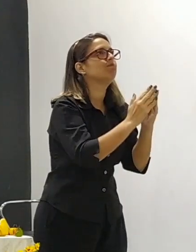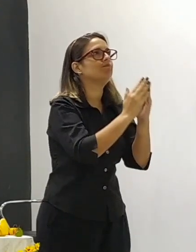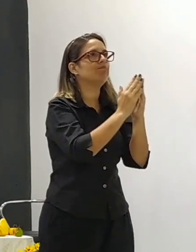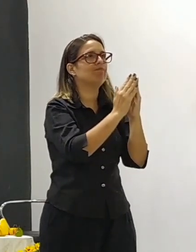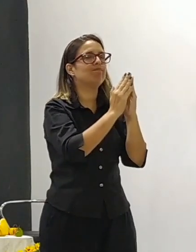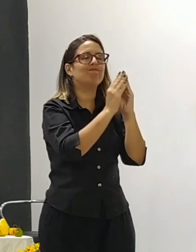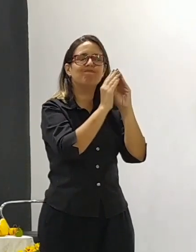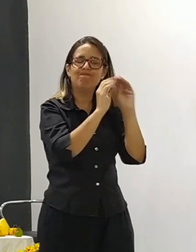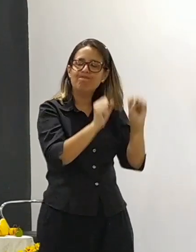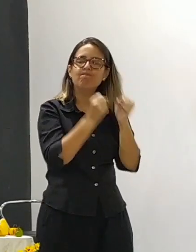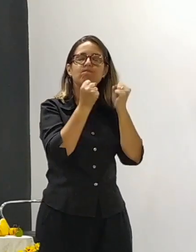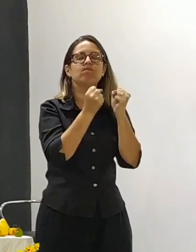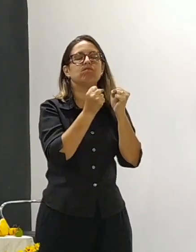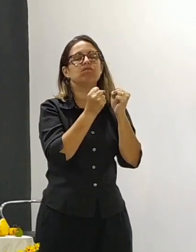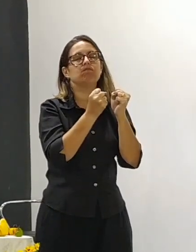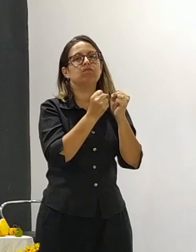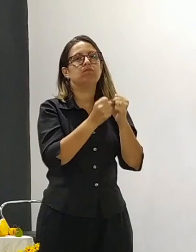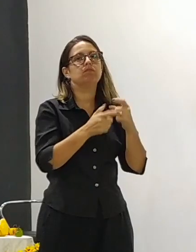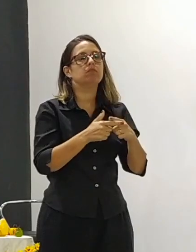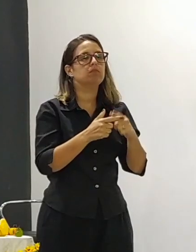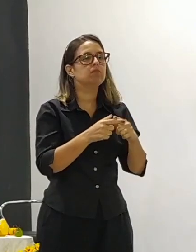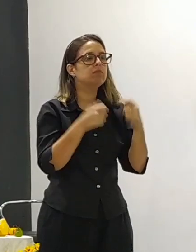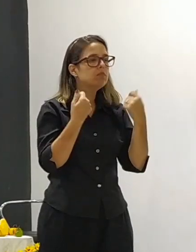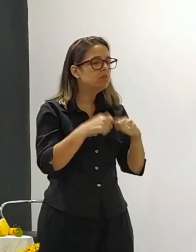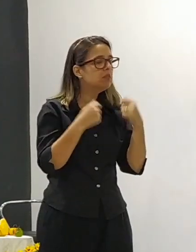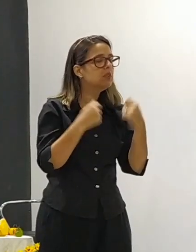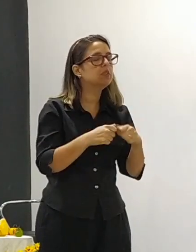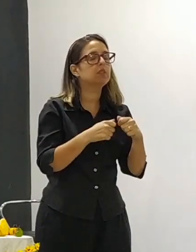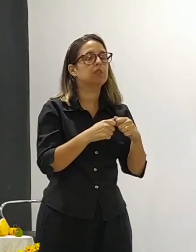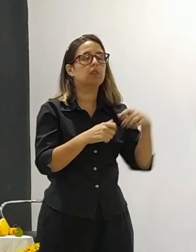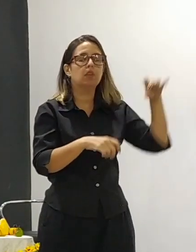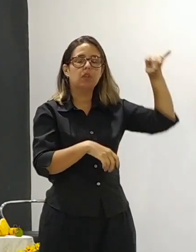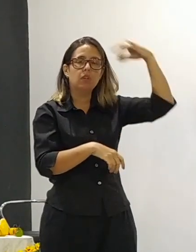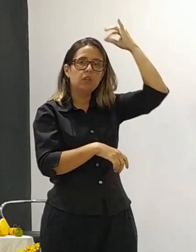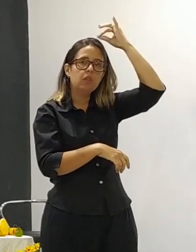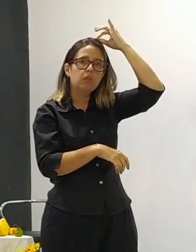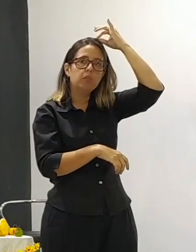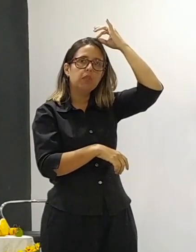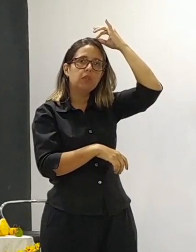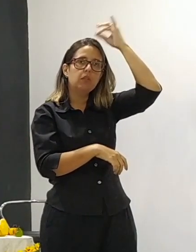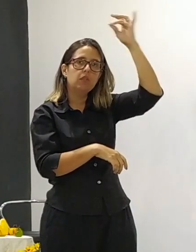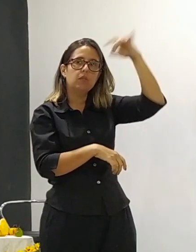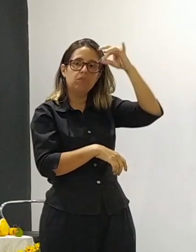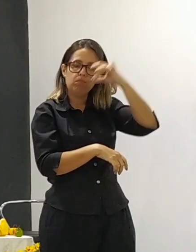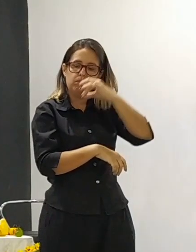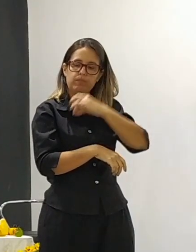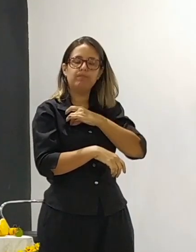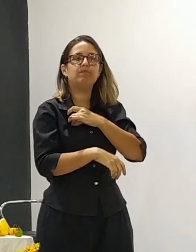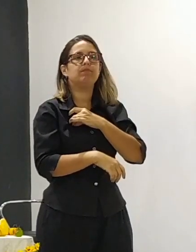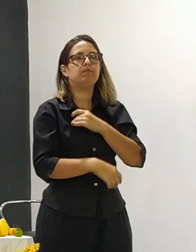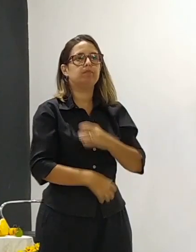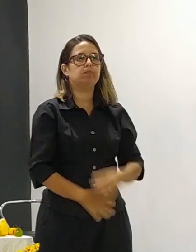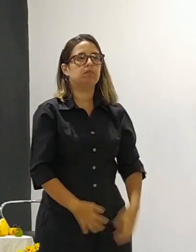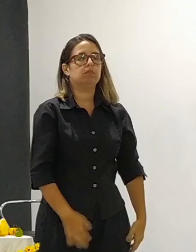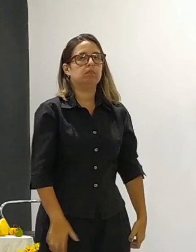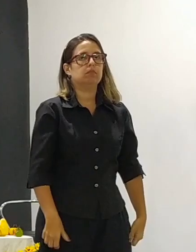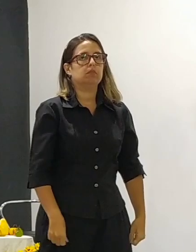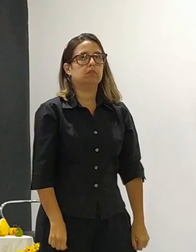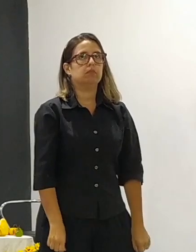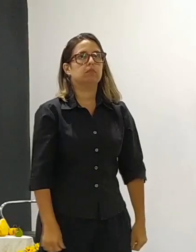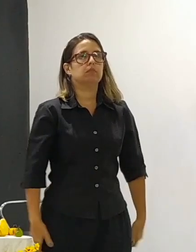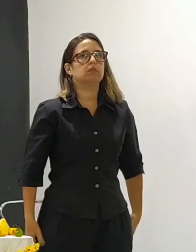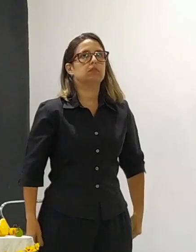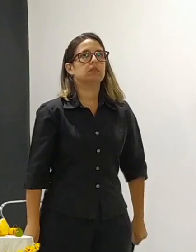todas as minhas forças, porque eu preciso também que o Espírito Santo venha sobre a minha vida. A própria igreja